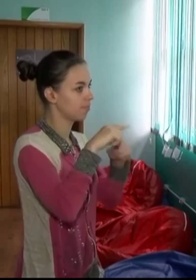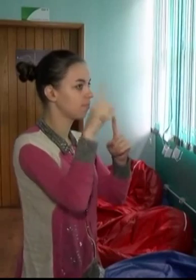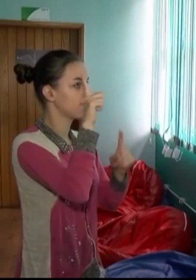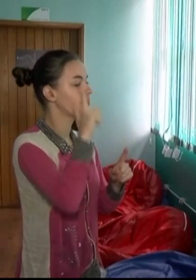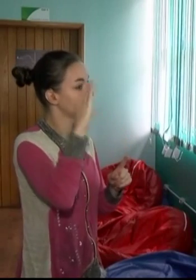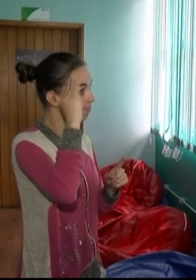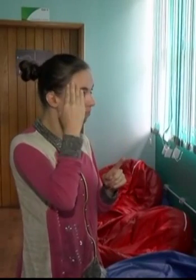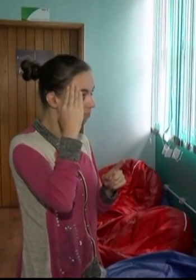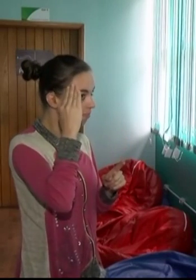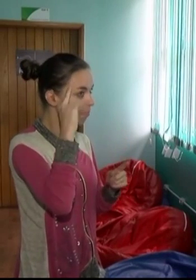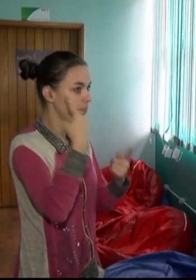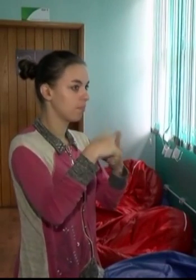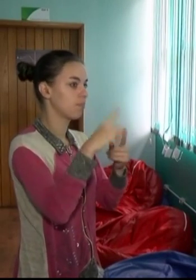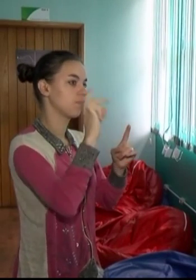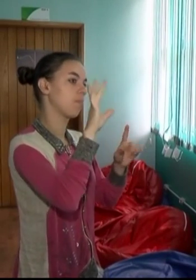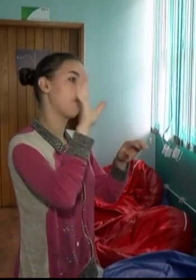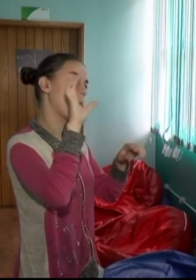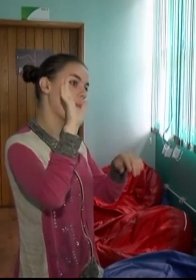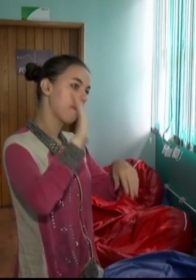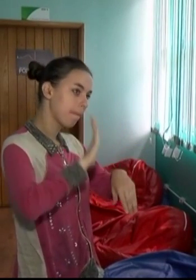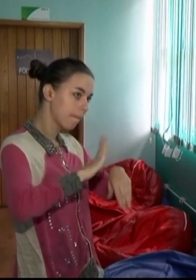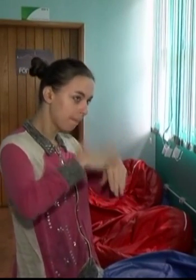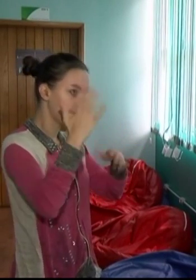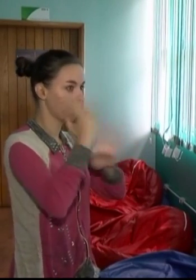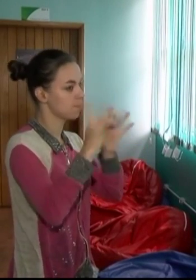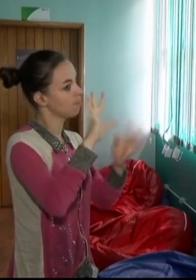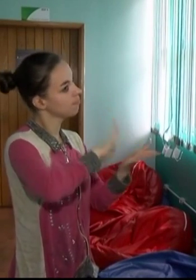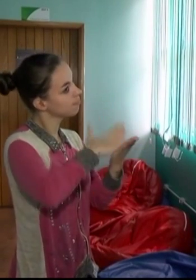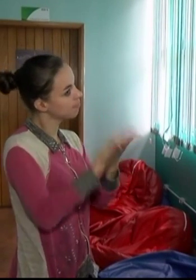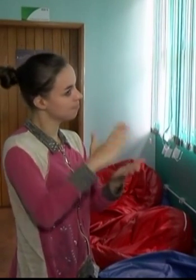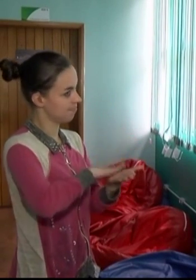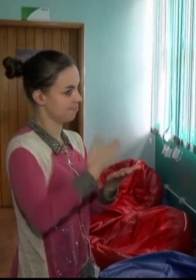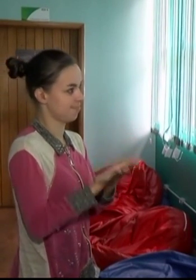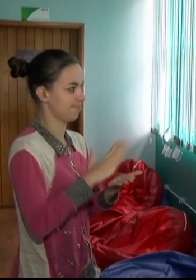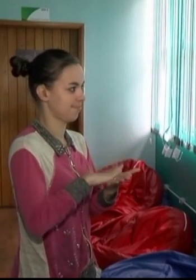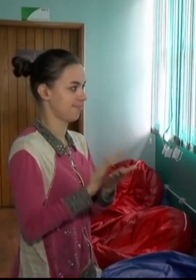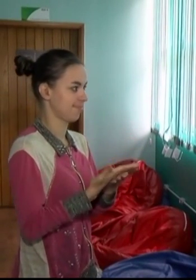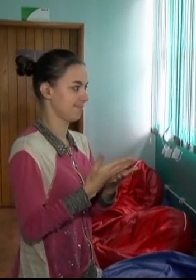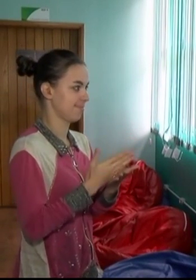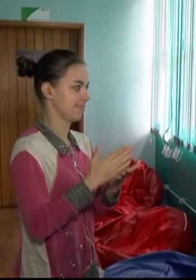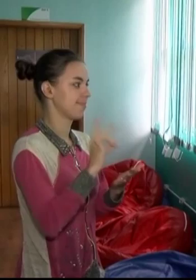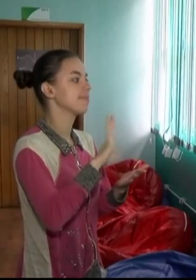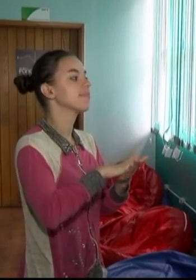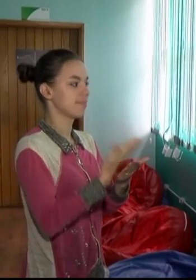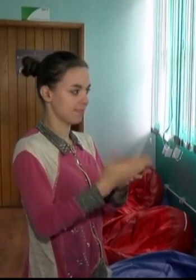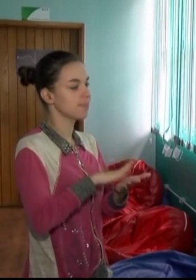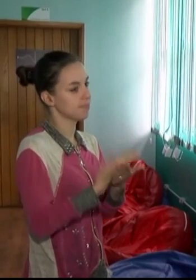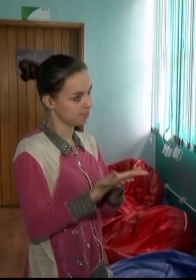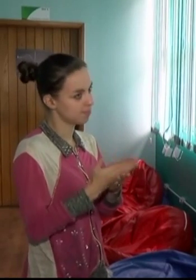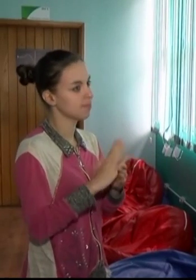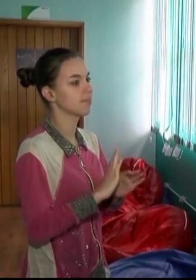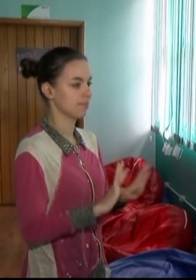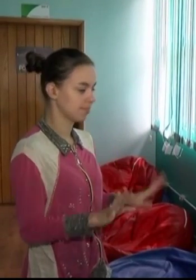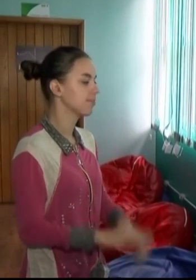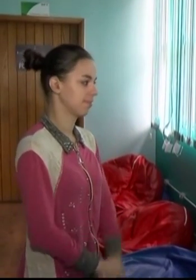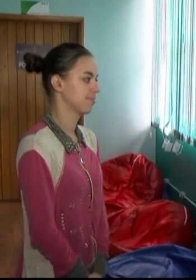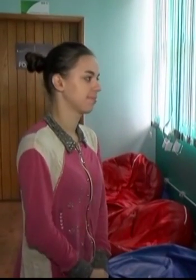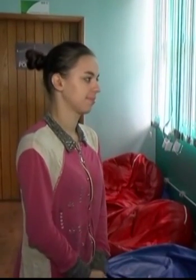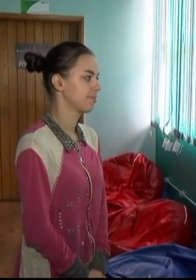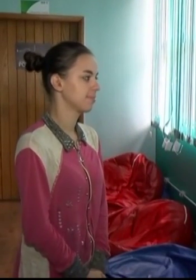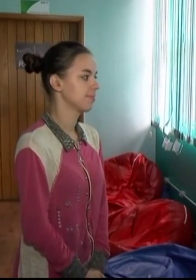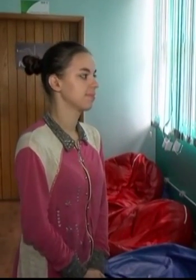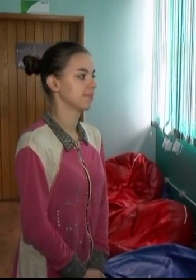difícil, eu sei, eles têm dificuldade, não conseguem muitas vezes entender, né? Mas sempre tem o apoio do intérprete, né? Então,